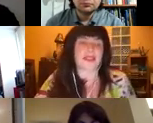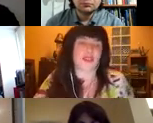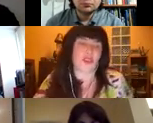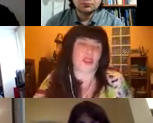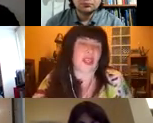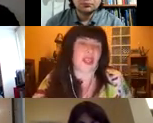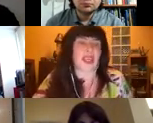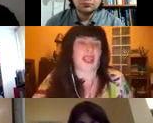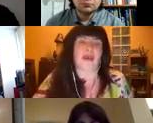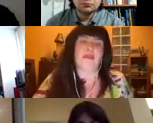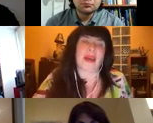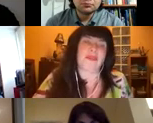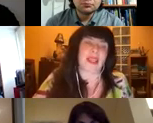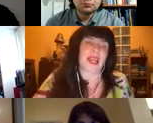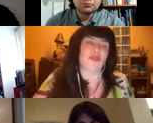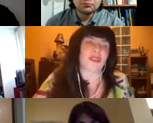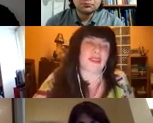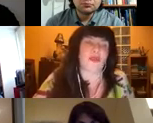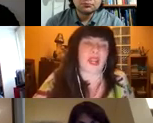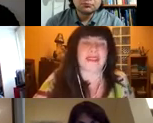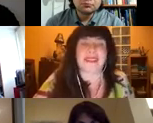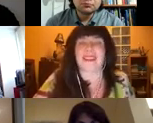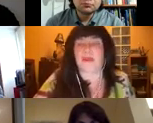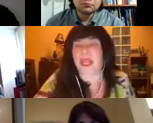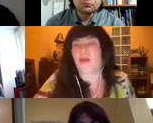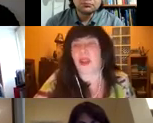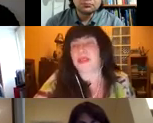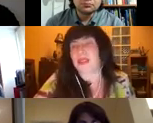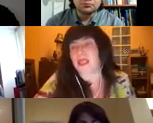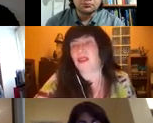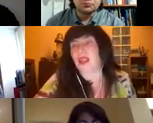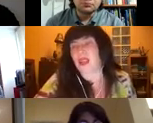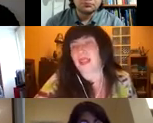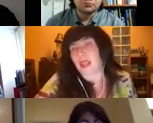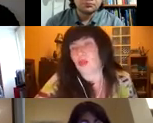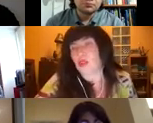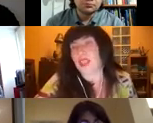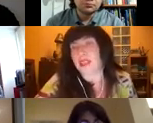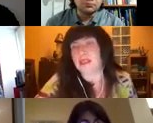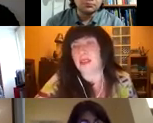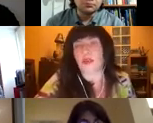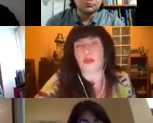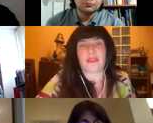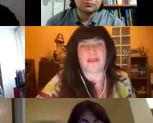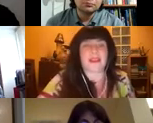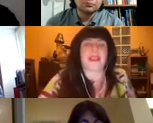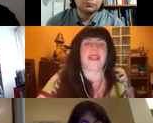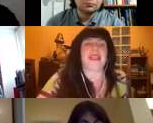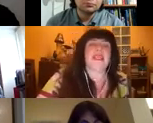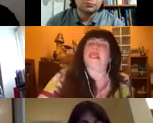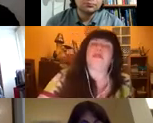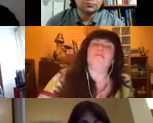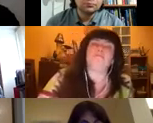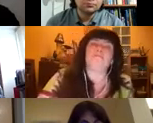la presentación, que están más bien asociadas a una red sistémica, a una presentación de recursos desde ese constructo de FAIR.